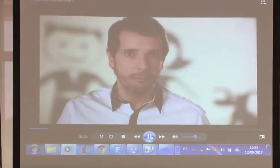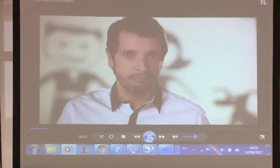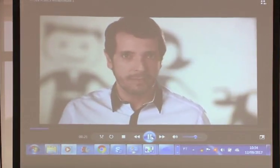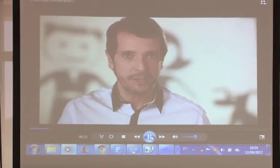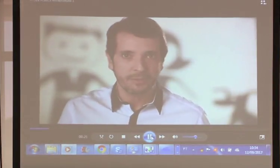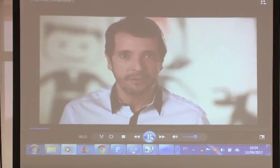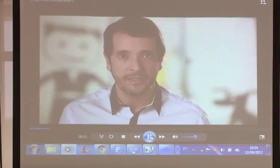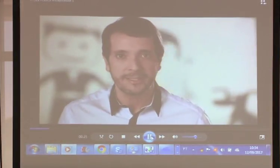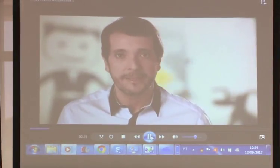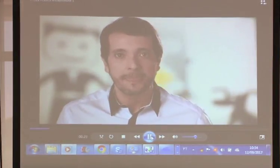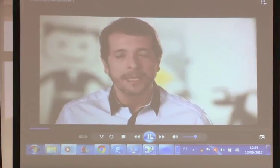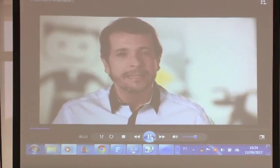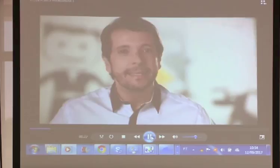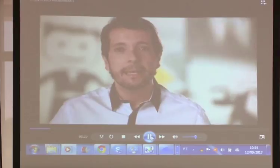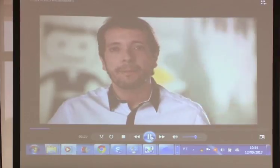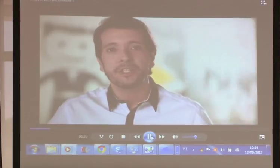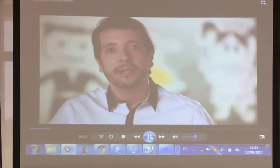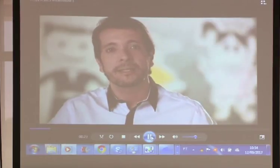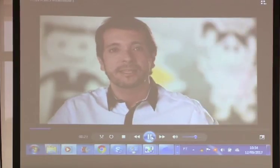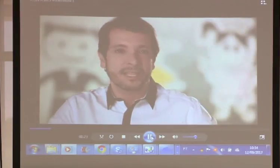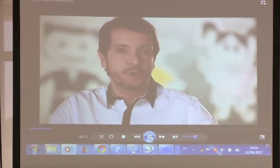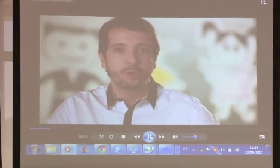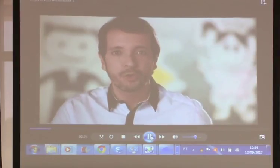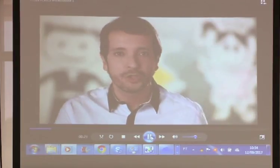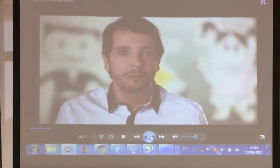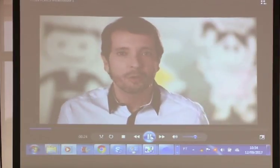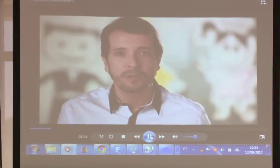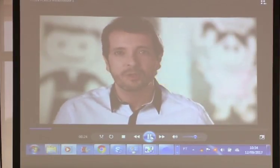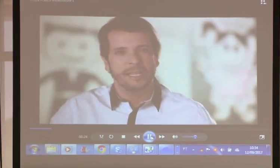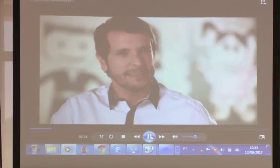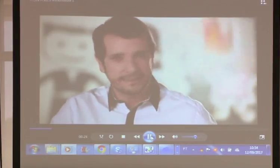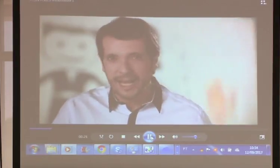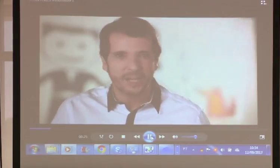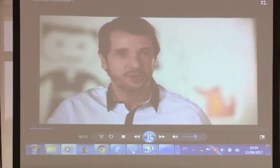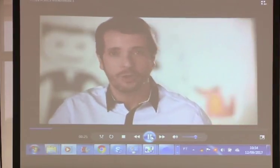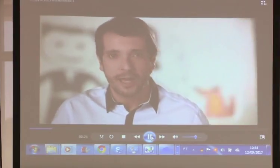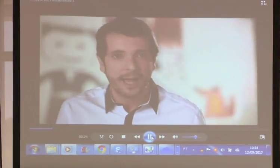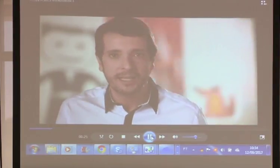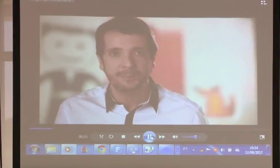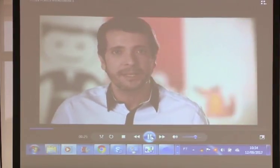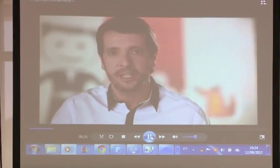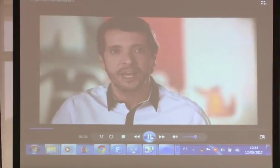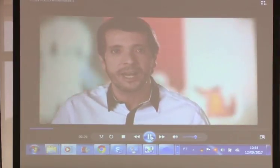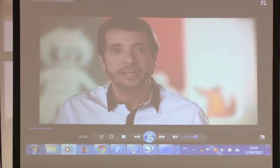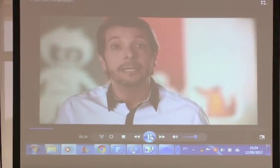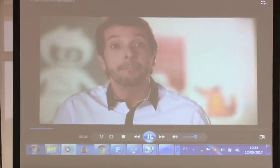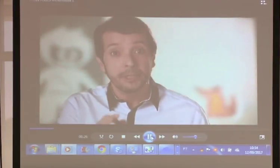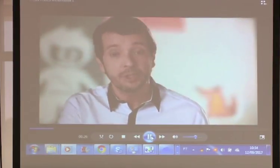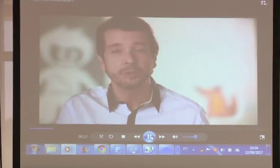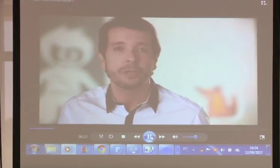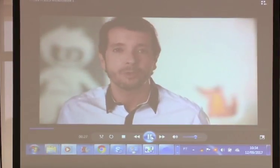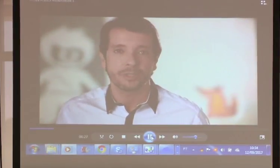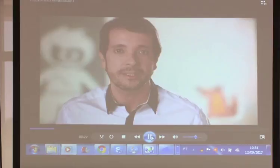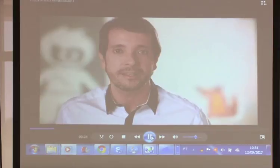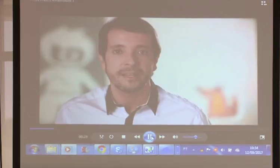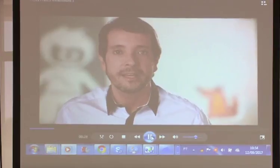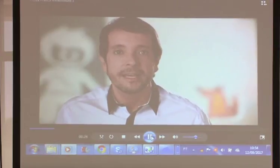mais de uma vez. De repente a criança se atirou no chão e começou a gritar, chorar, espernear, pedindo tal doce. A